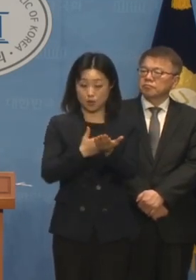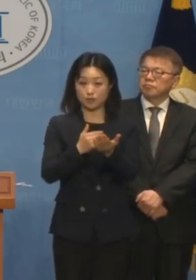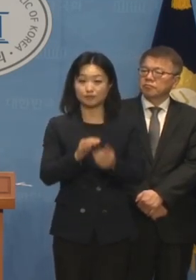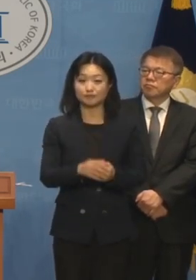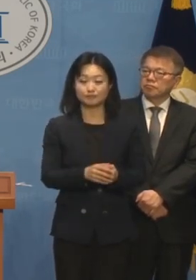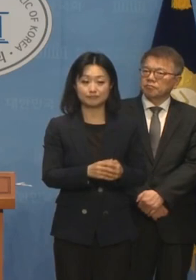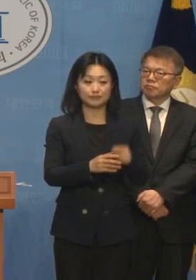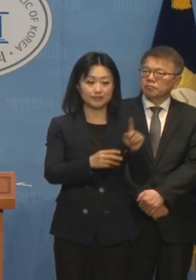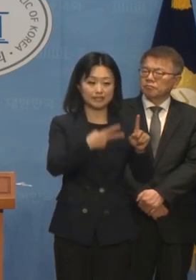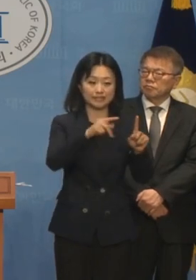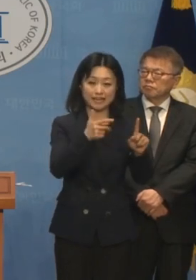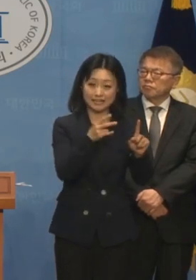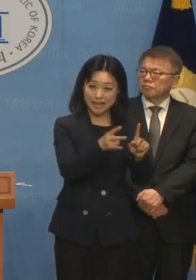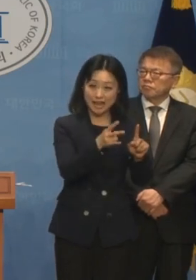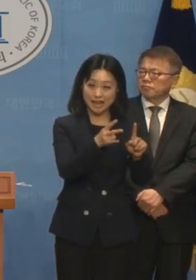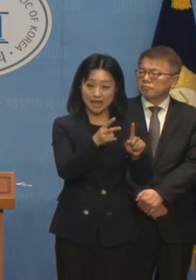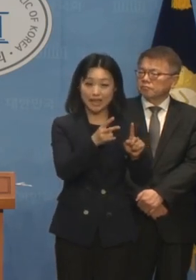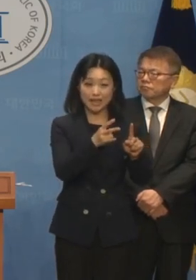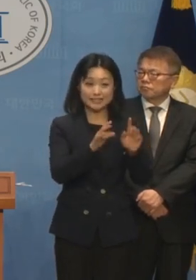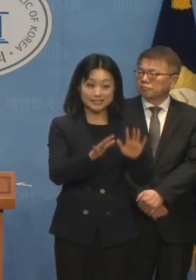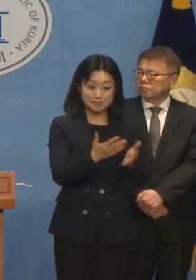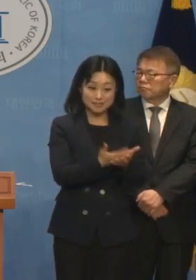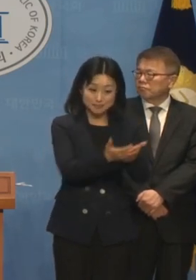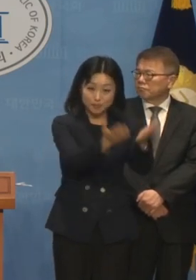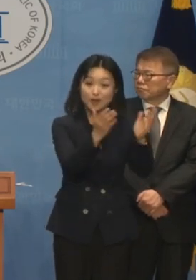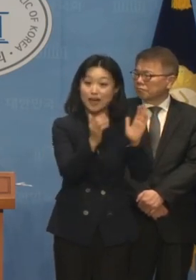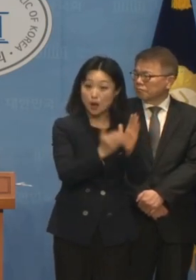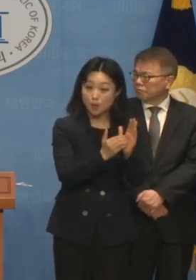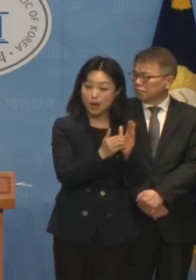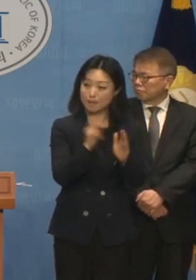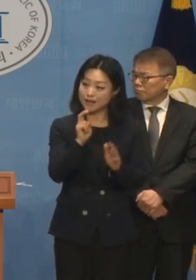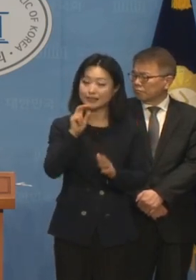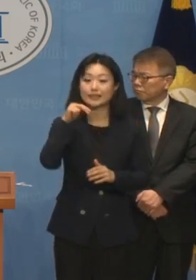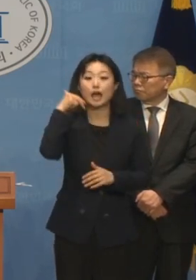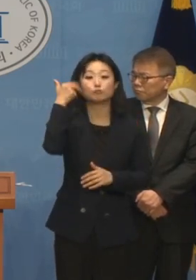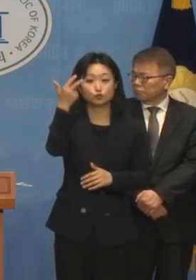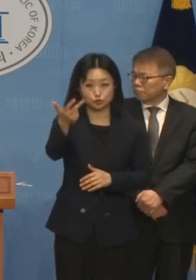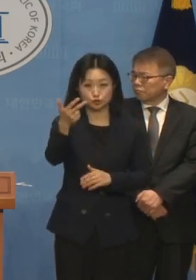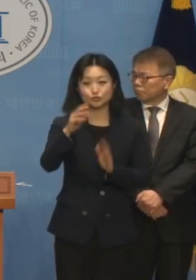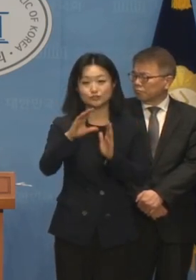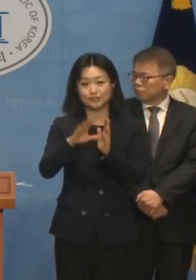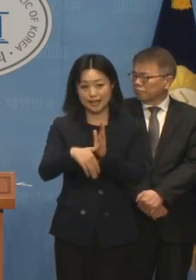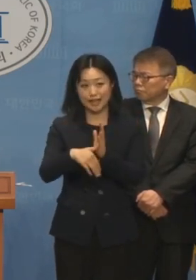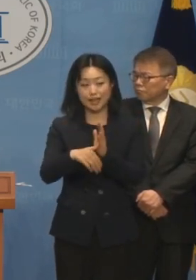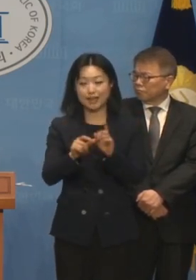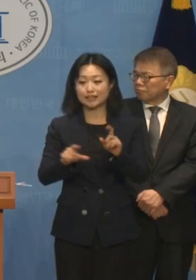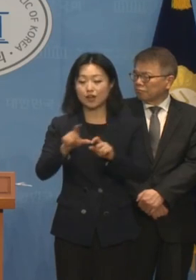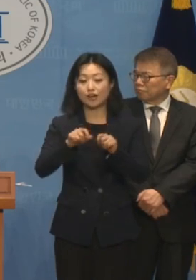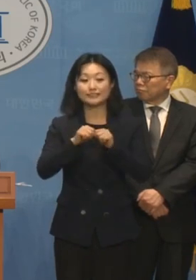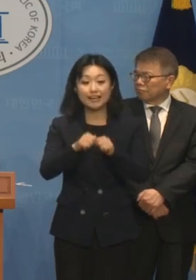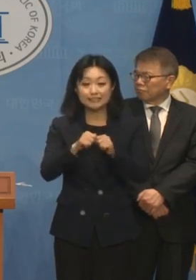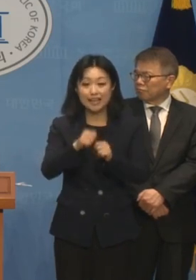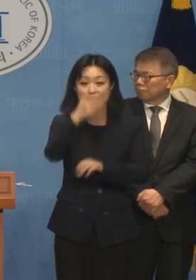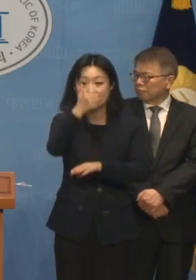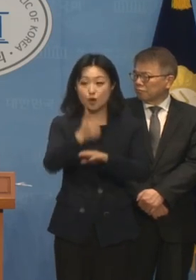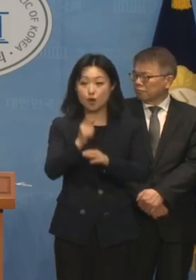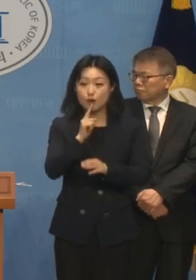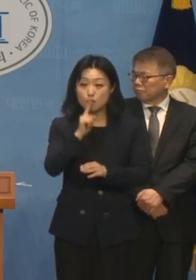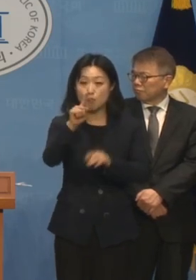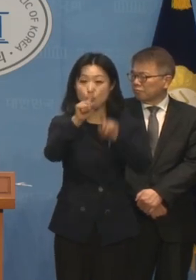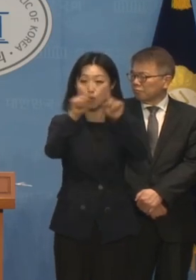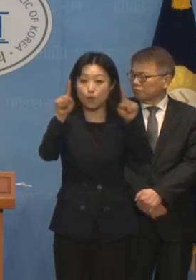1단계 보도자료가 나오고 난 뒤에는 다음 주에 보다 상세한 결과